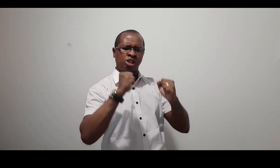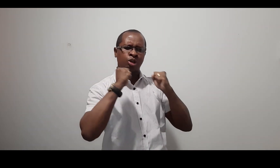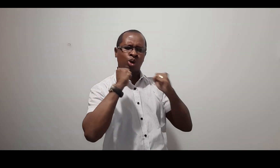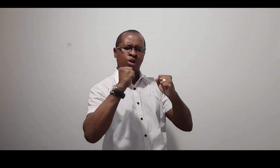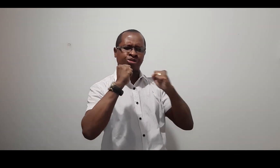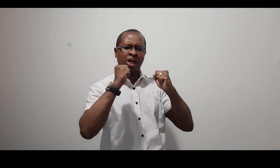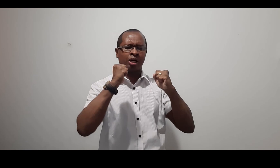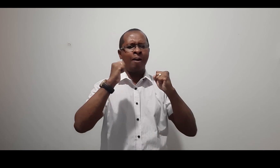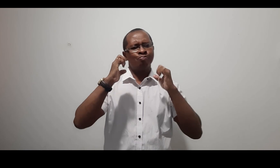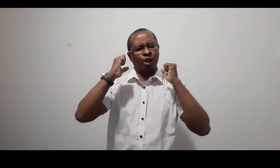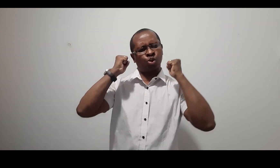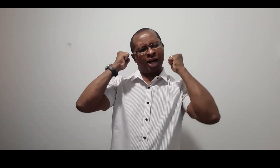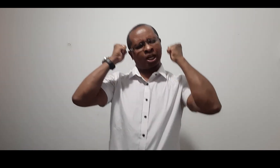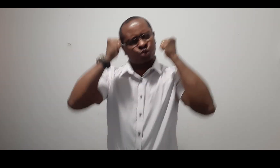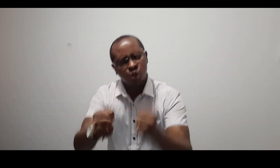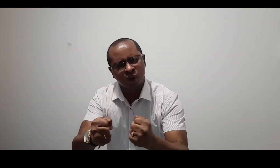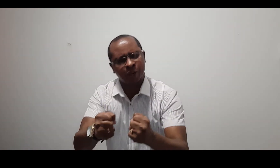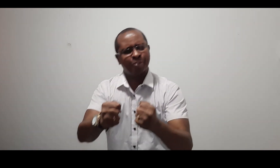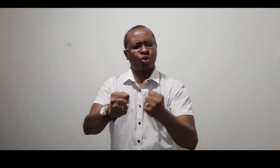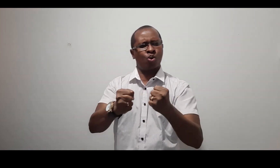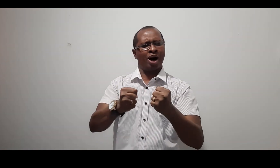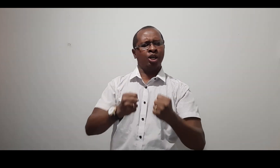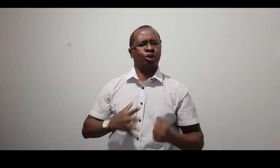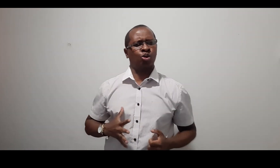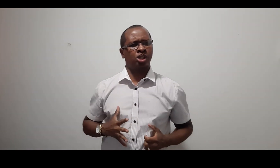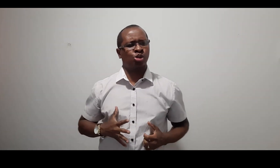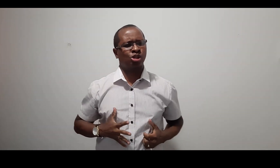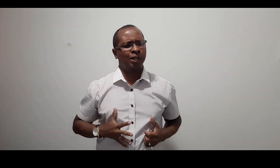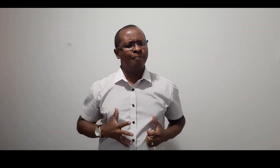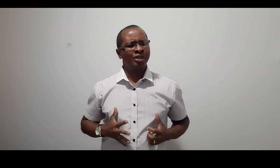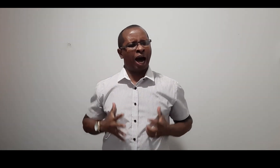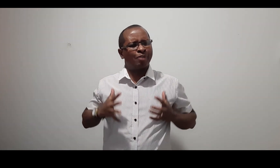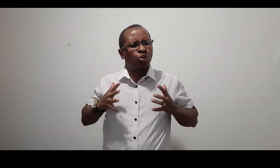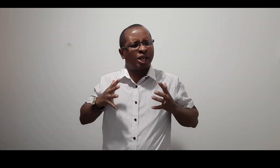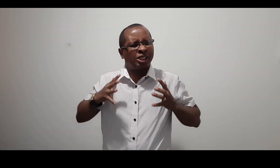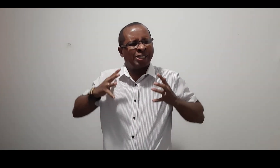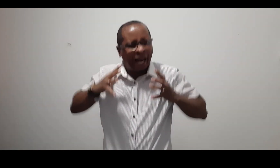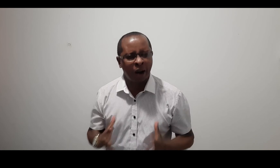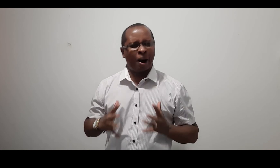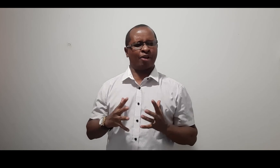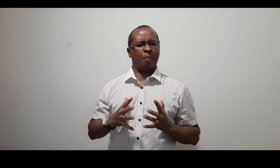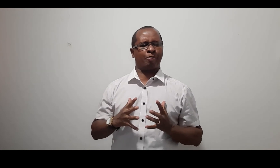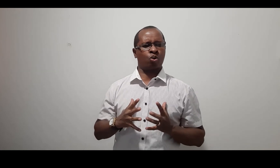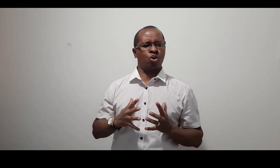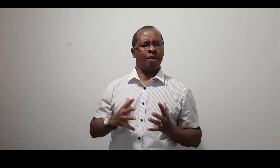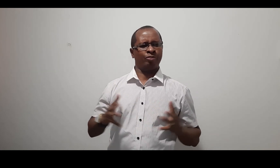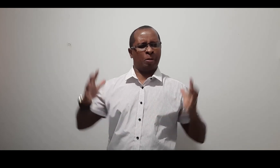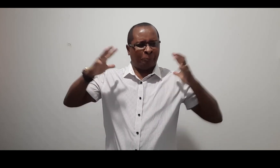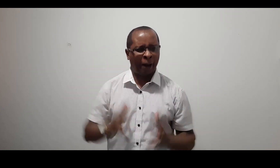sin'ny olana eo fiainany, mahatonga azy antoraka bebe koa eo an-tongotr'i Jesosy, ary mahatonga azy iaina mbavaka bebe koa,